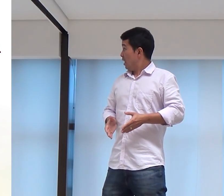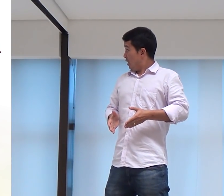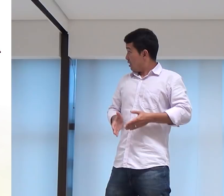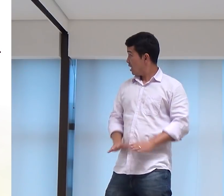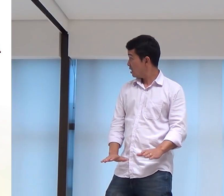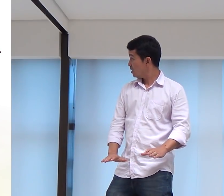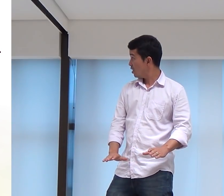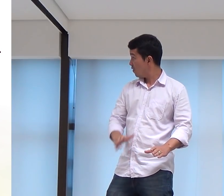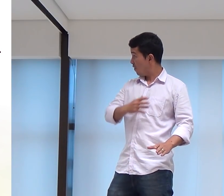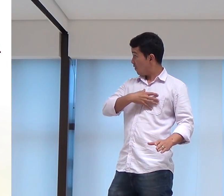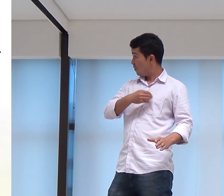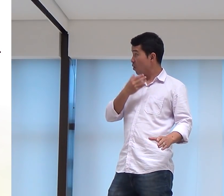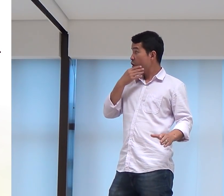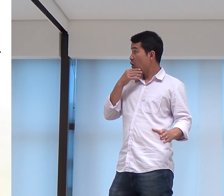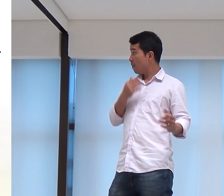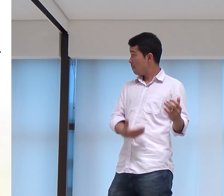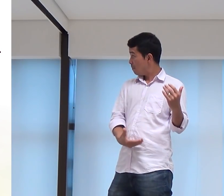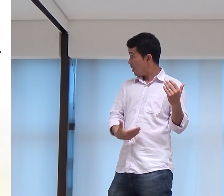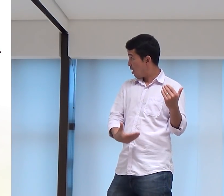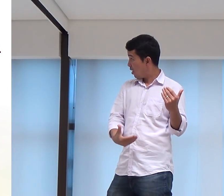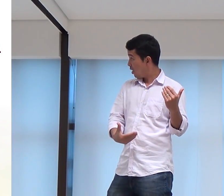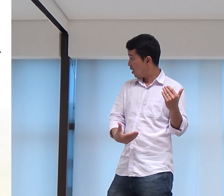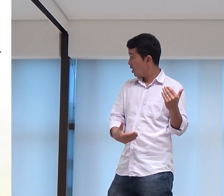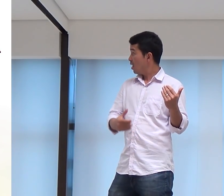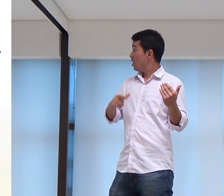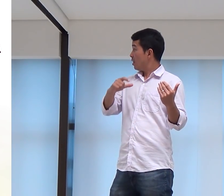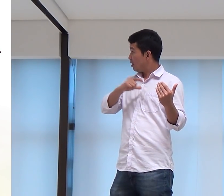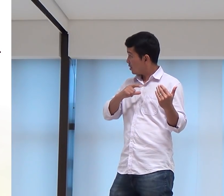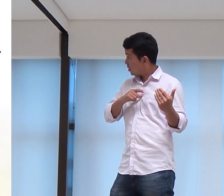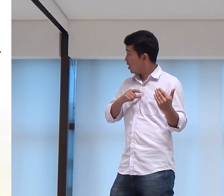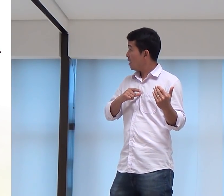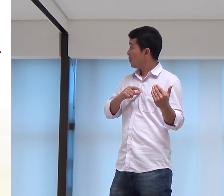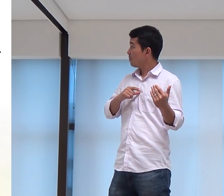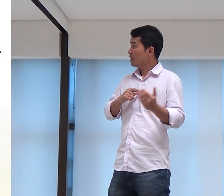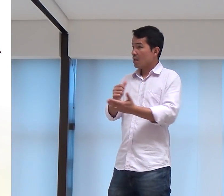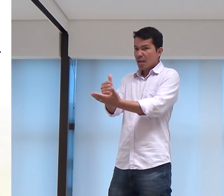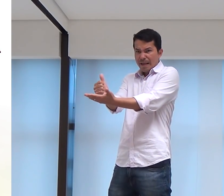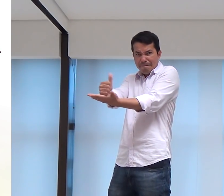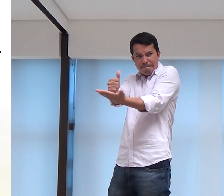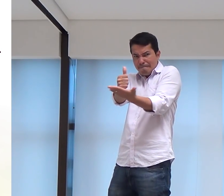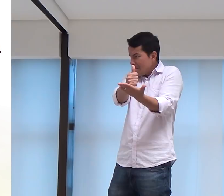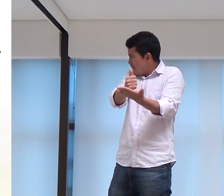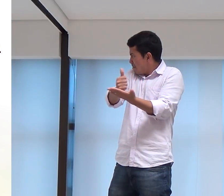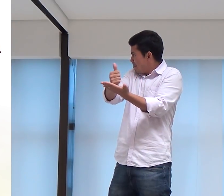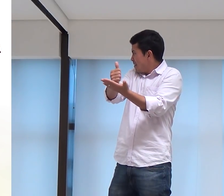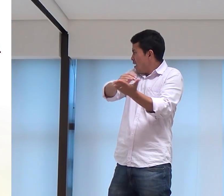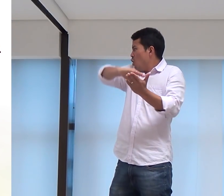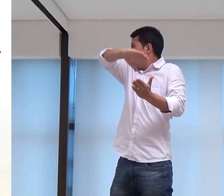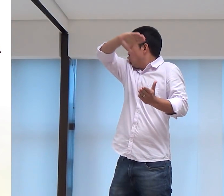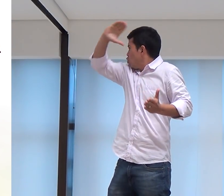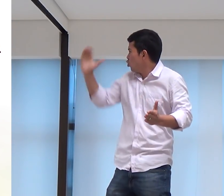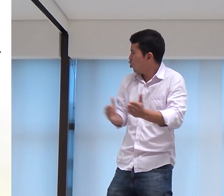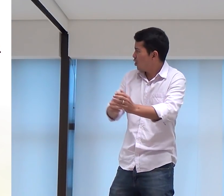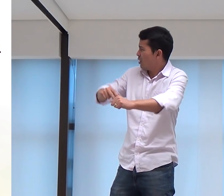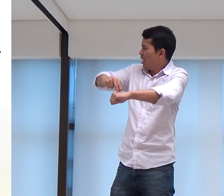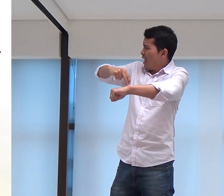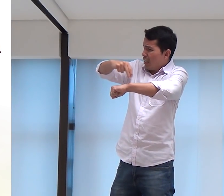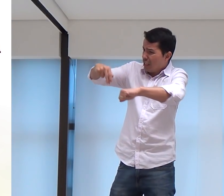Versículo 5. E deu luz filho homem, que há de reger todas as